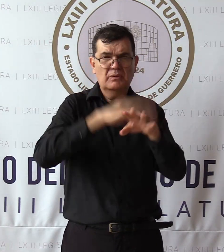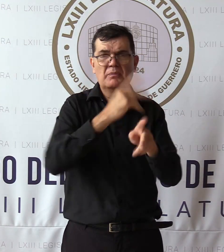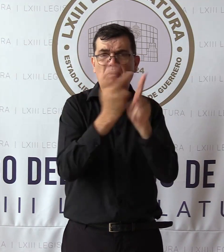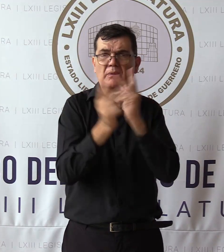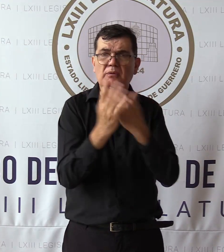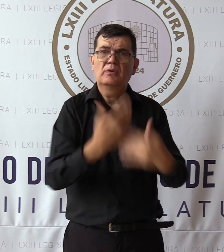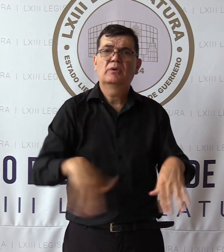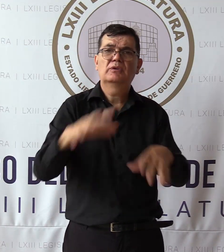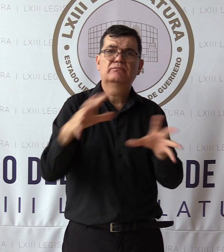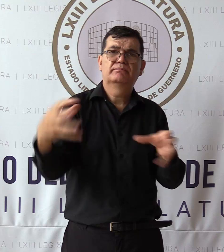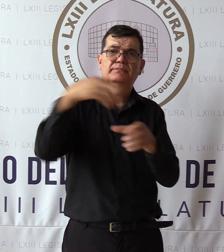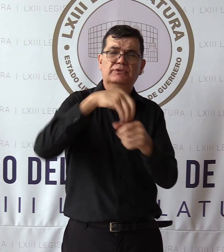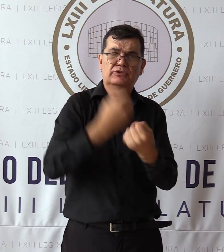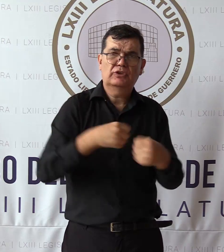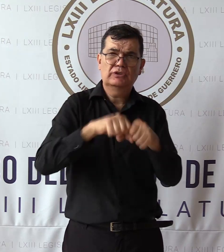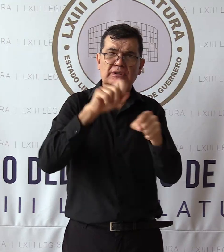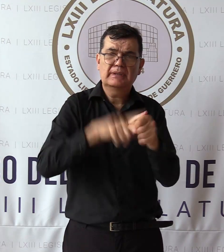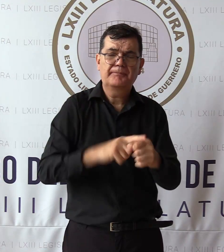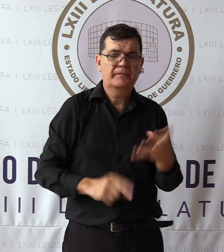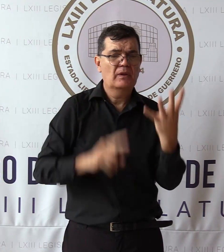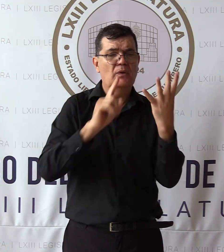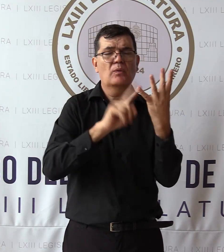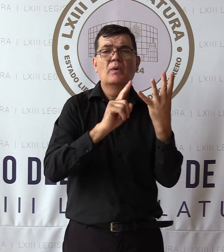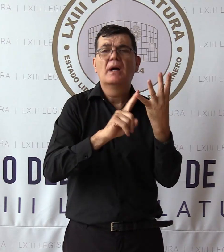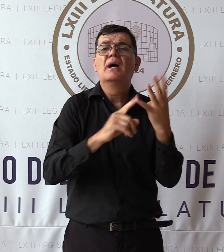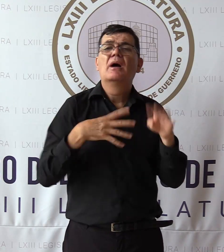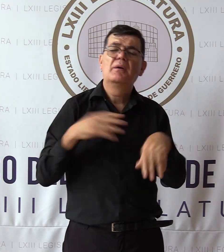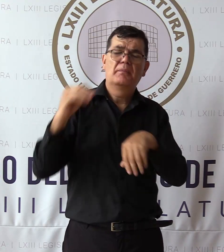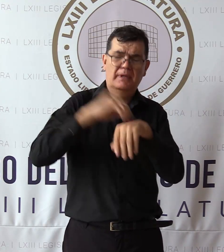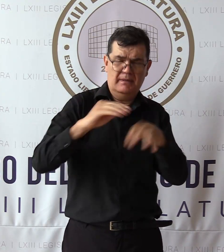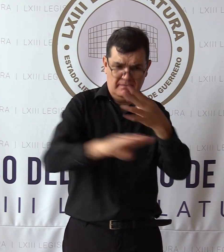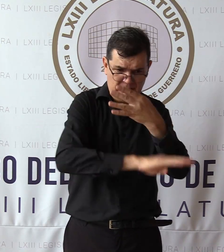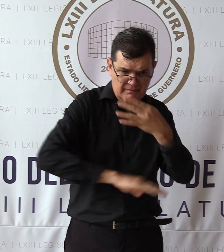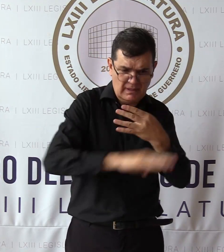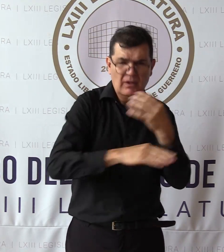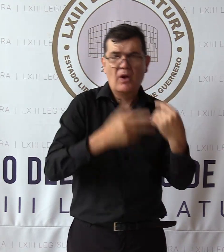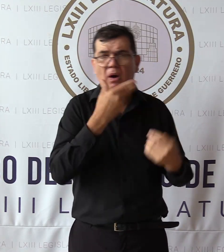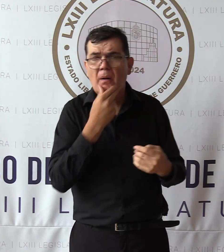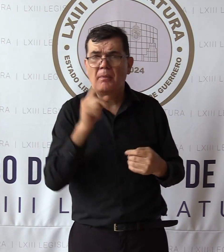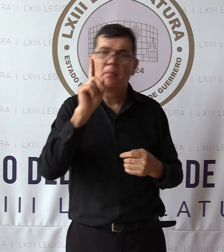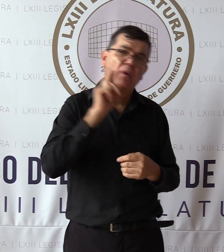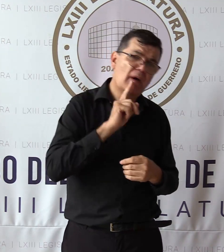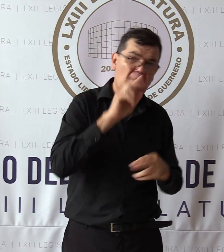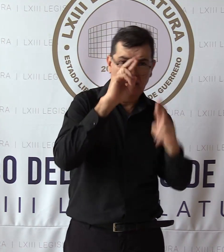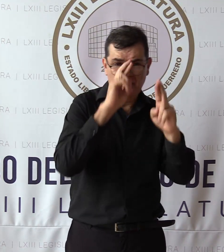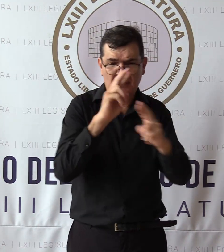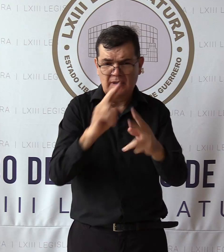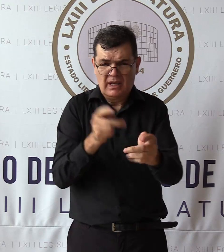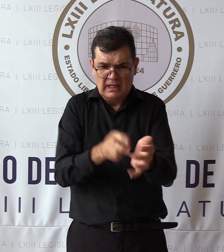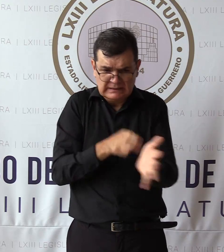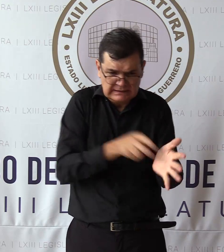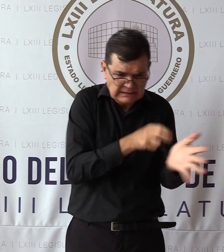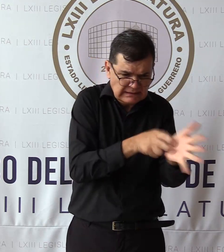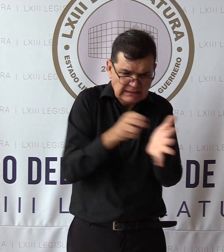social. 4. Asegurar con base en la perspectiva de género que se realicen ajustes razonables para las personas